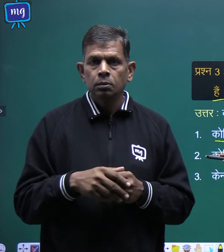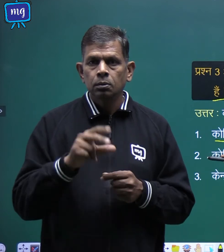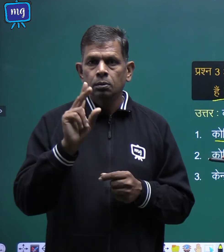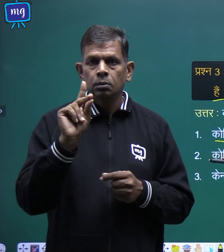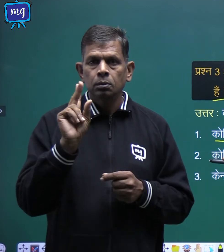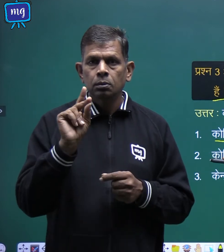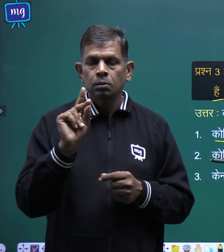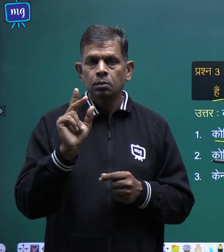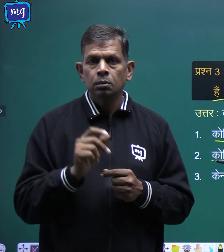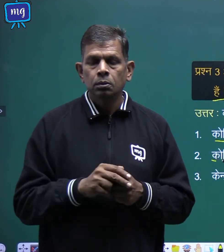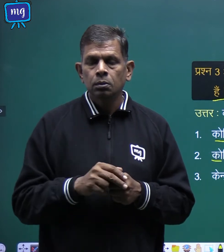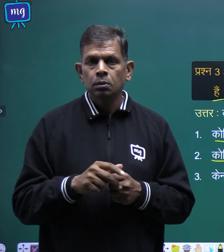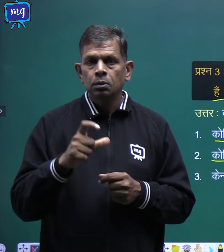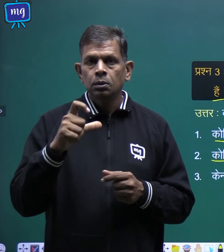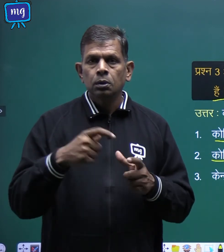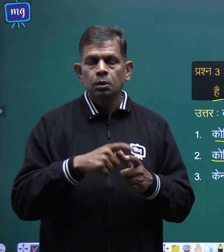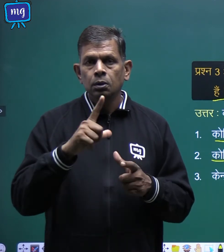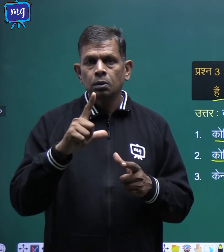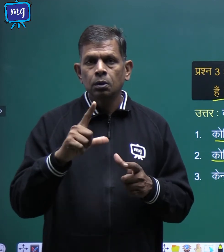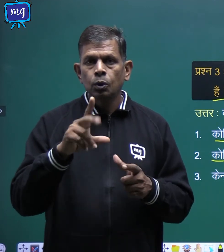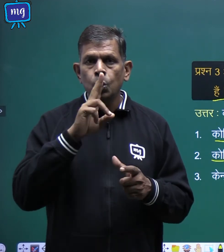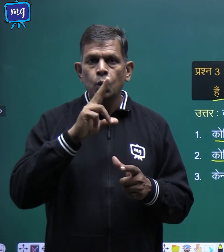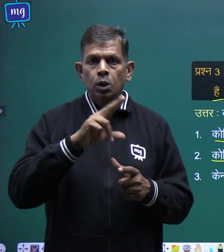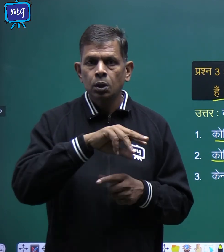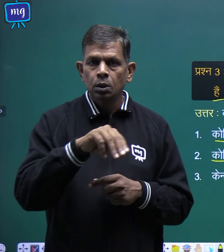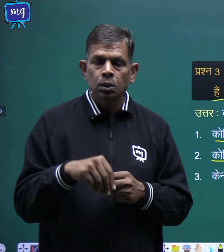दूसरा कोशिका द्रव्य,